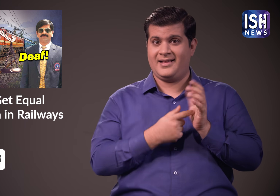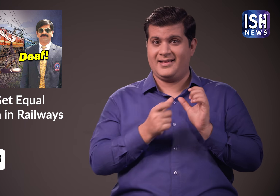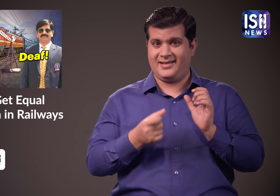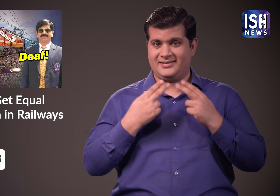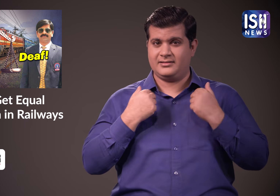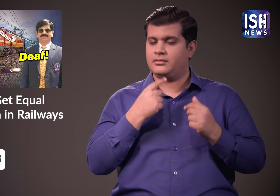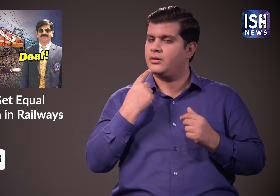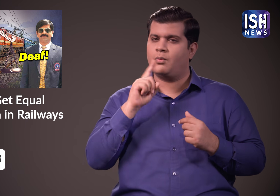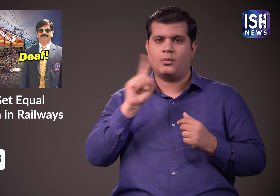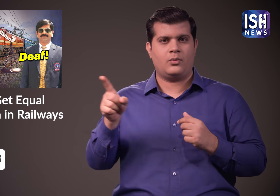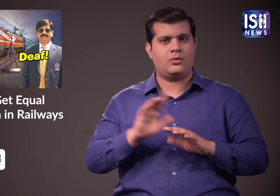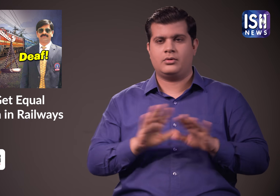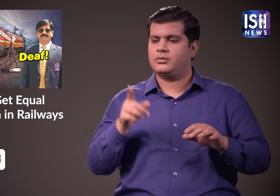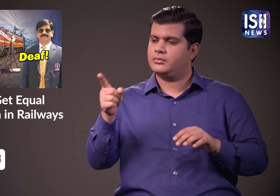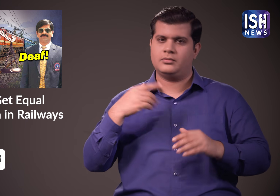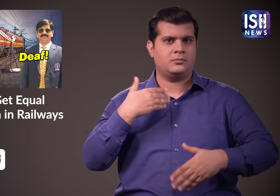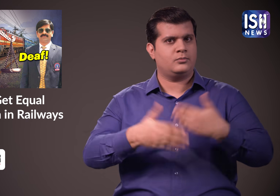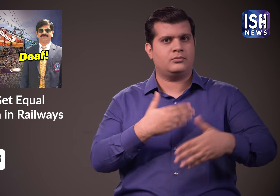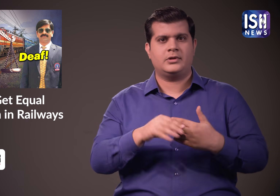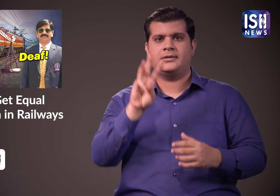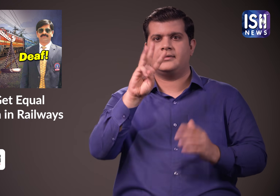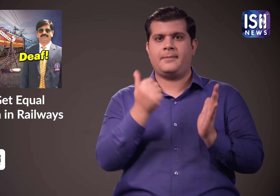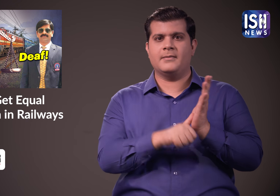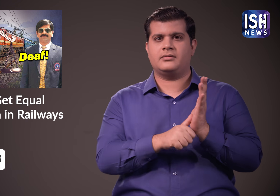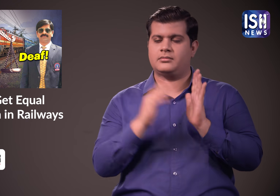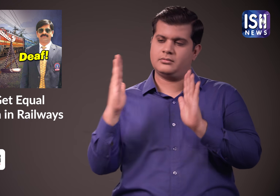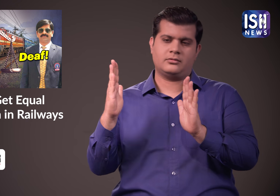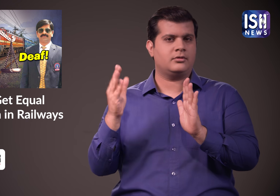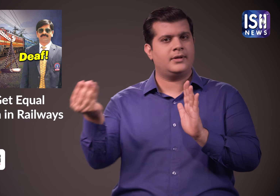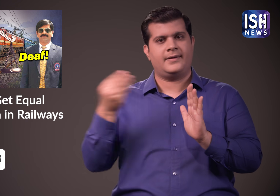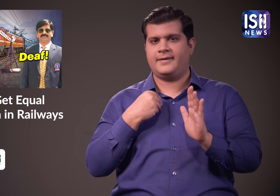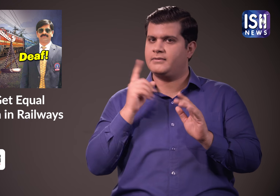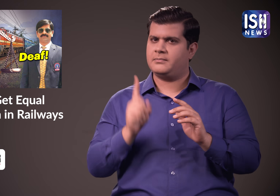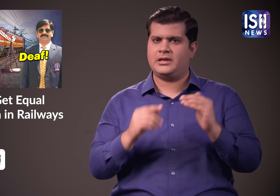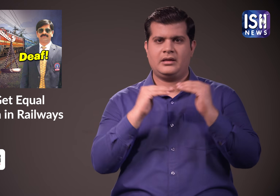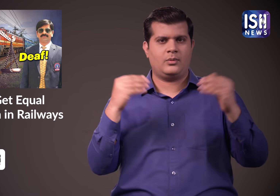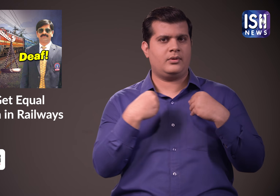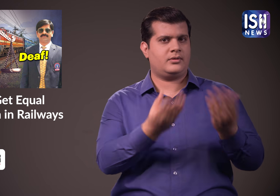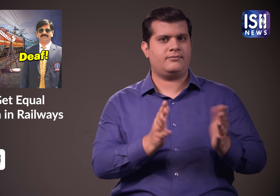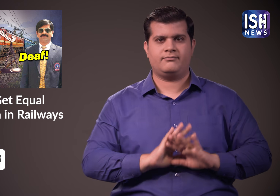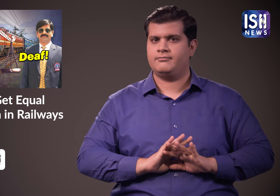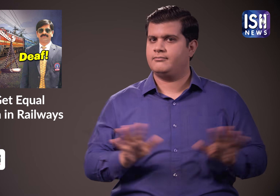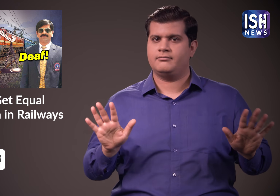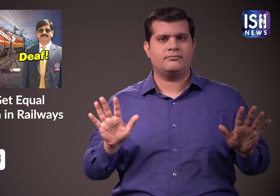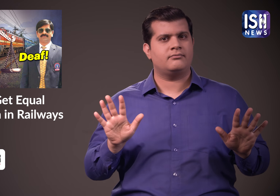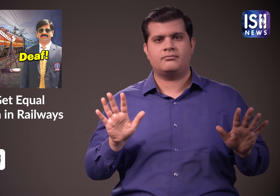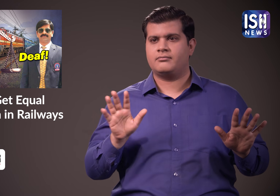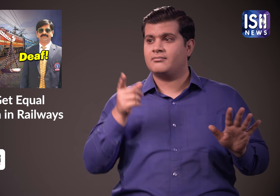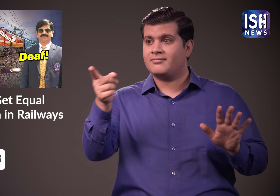आयूत ने रेल्वे से डैफ को एक अलग श्रेणि में शामिल करने और तीन महिने के भीतर समान रियायत प्रदान करने को